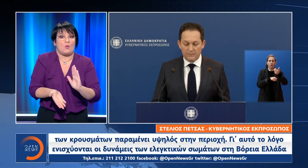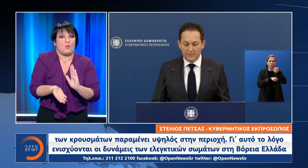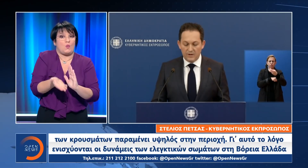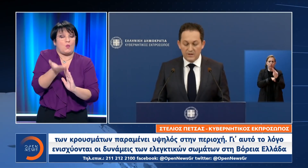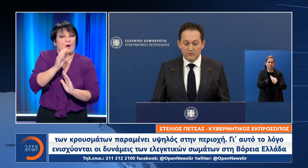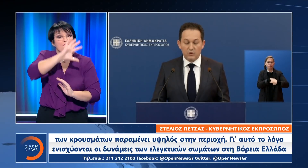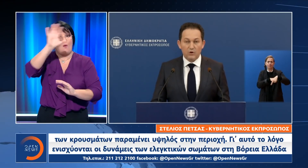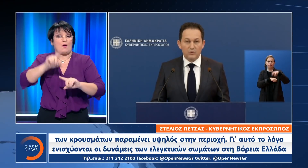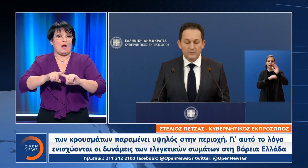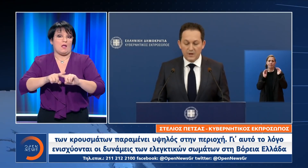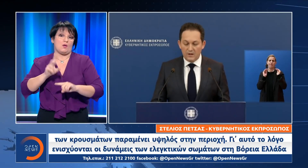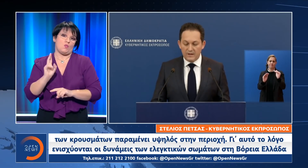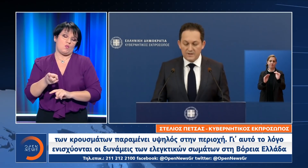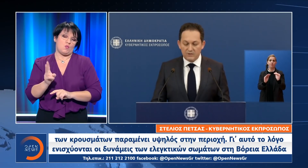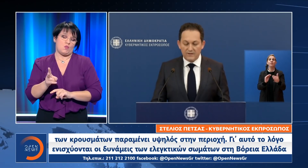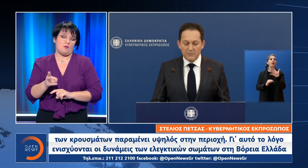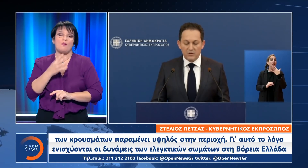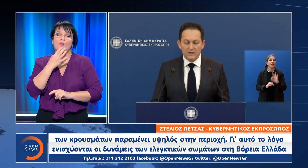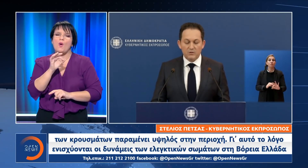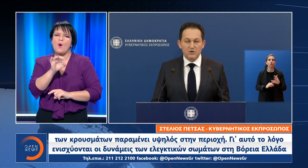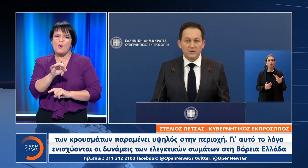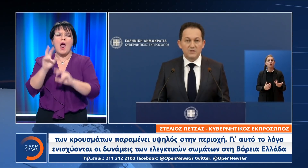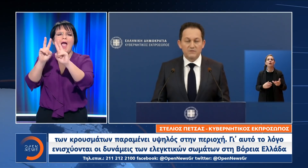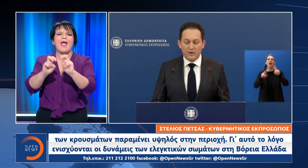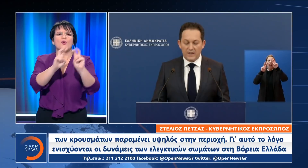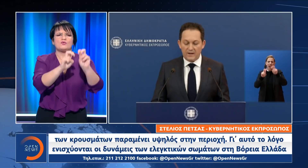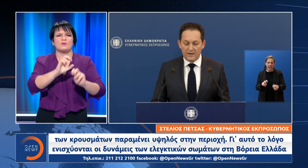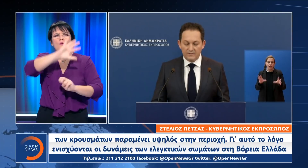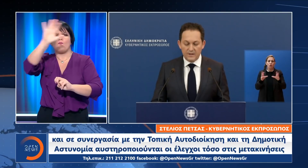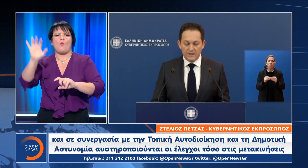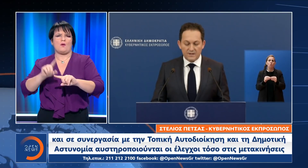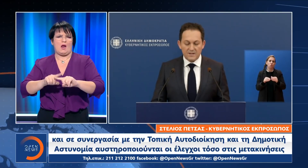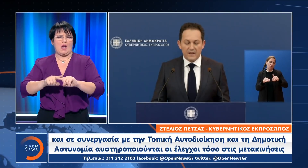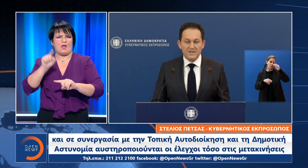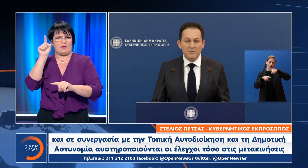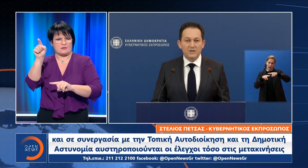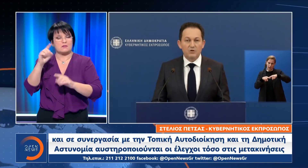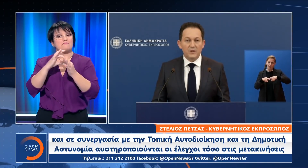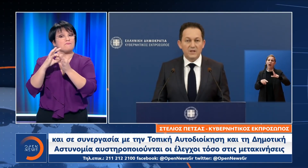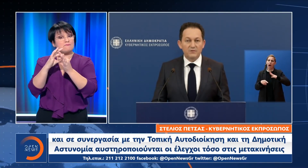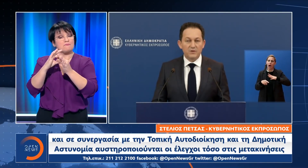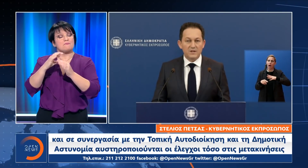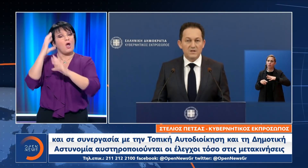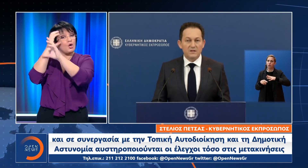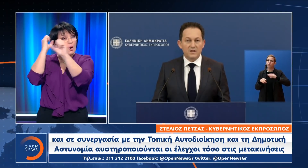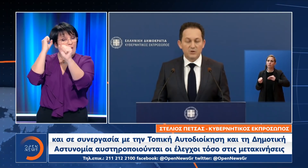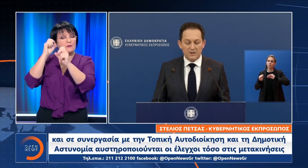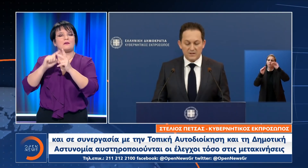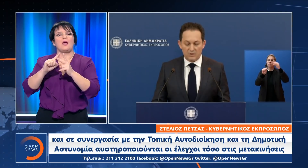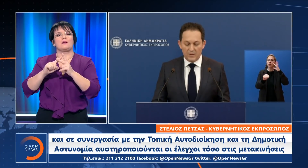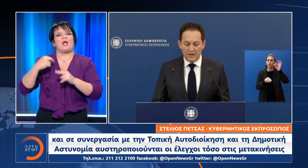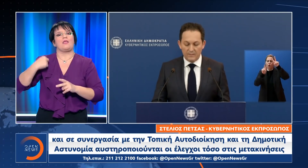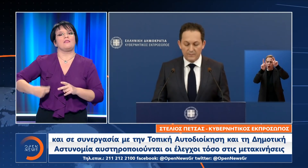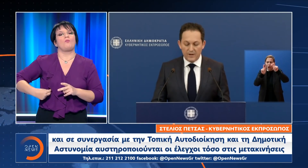περιοχή. Γι' αυτό το λόγο, ενισχύονται οι δυνάμεις των ελεγκτικών σωμάτων στη Βόρεια Ελλάδα και σε συνεργασία με την τοπική αυτοδιοίκηση και τη